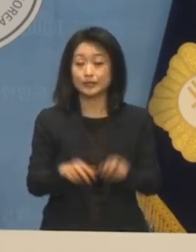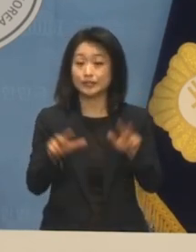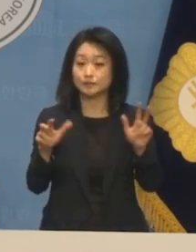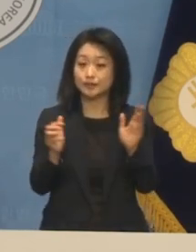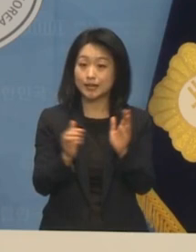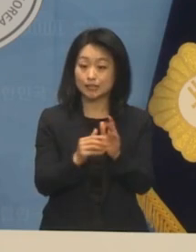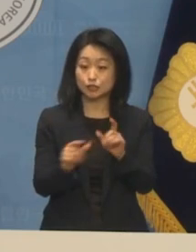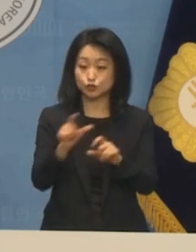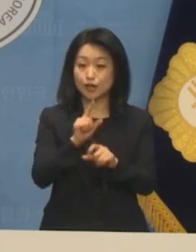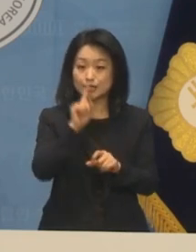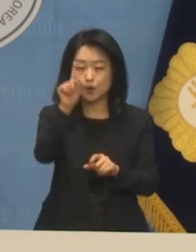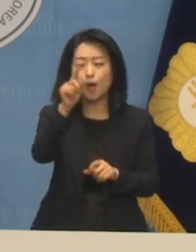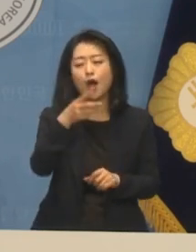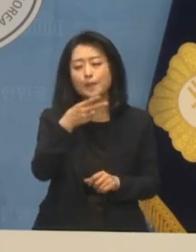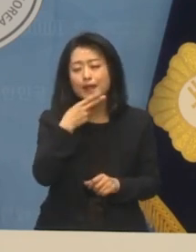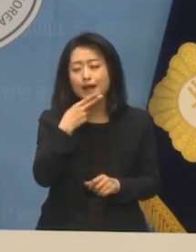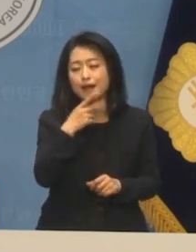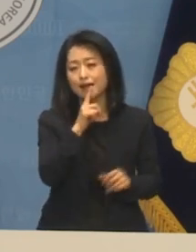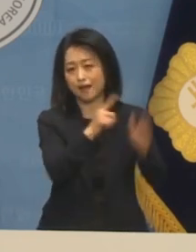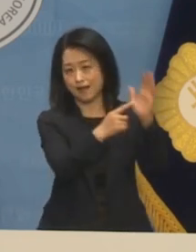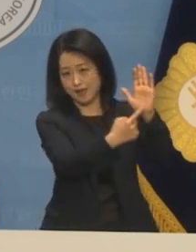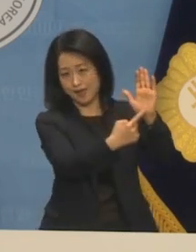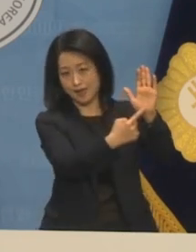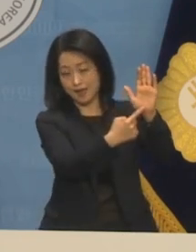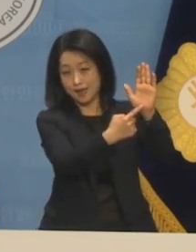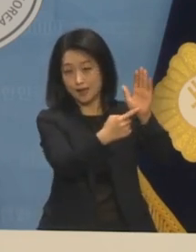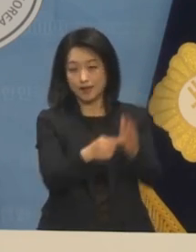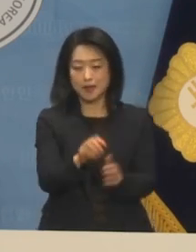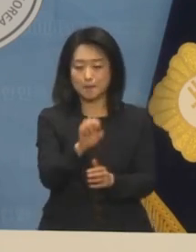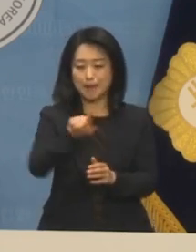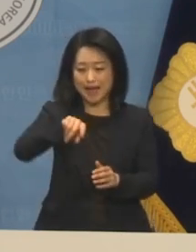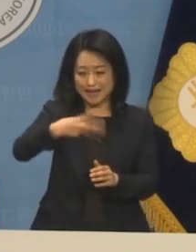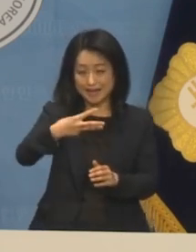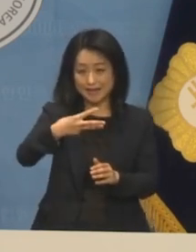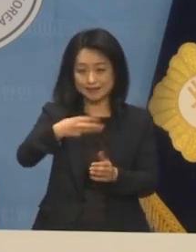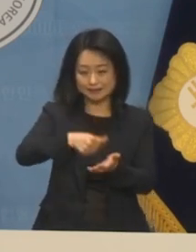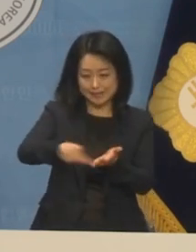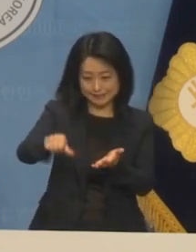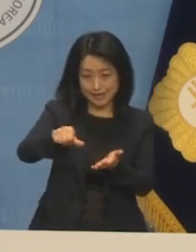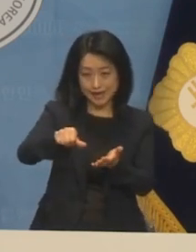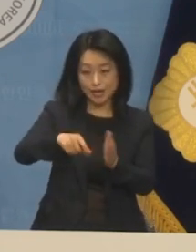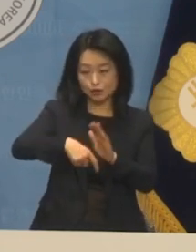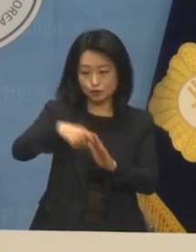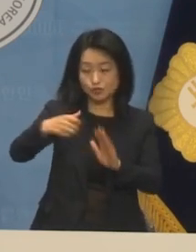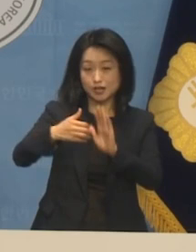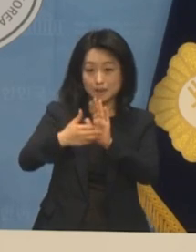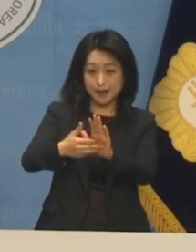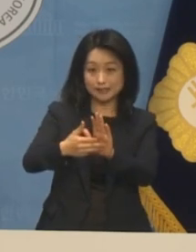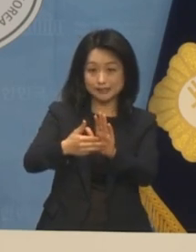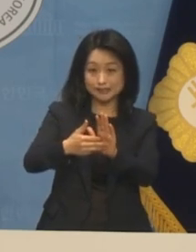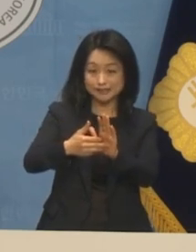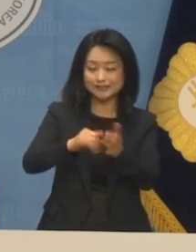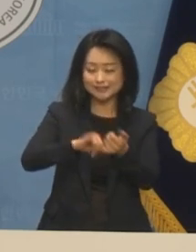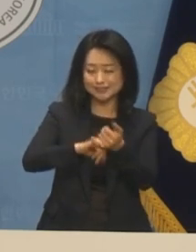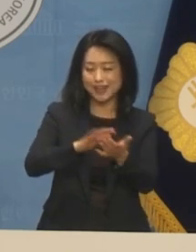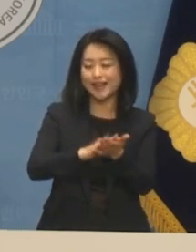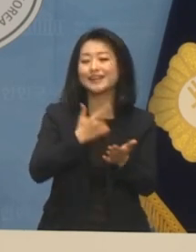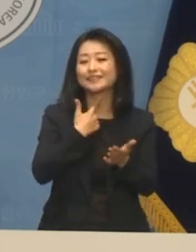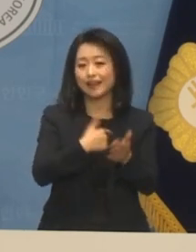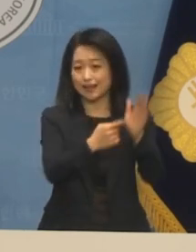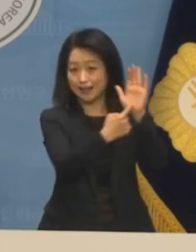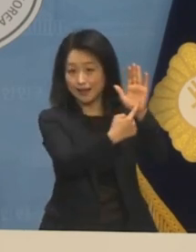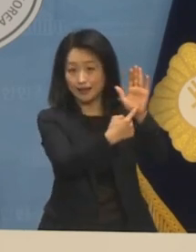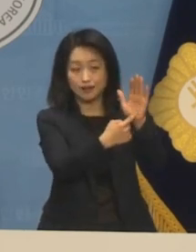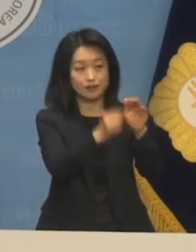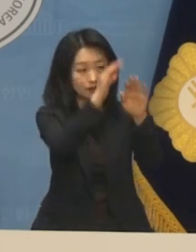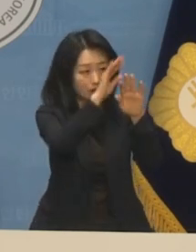현재까지 추가 신고는 없다고 한 점, 파일 삭제 및 유출 방지 서약서를 진구한다고 한 점 등은 심각성을